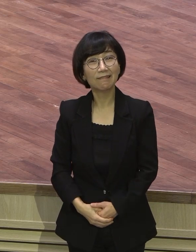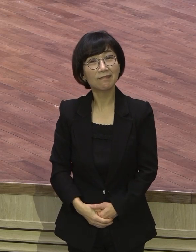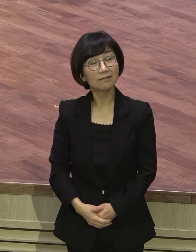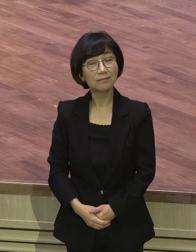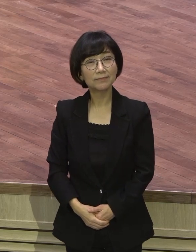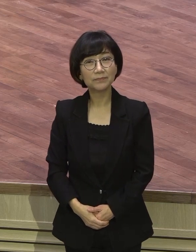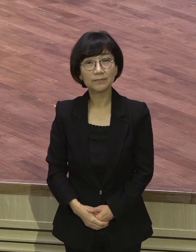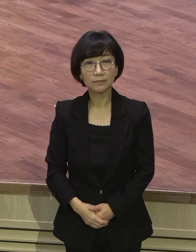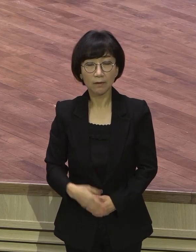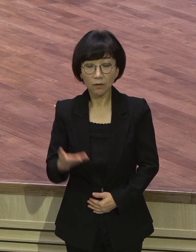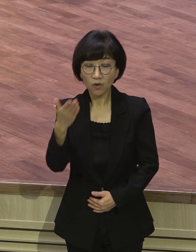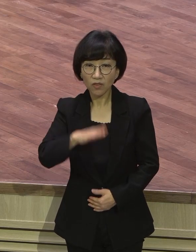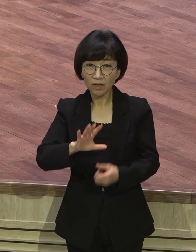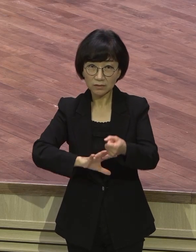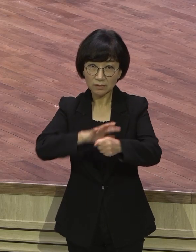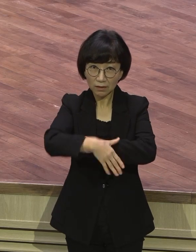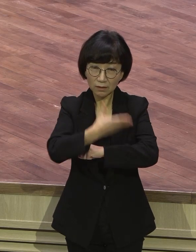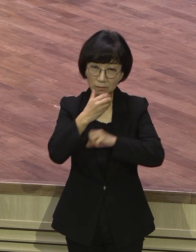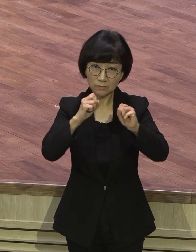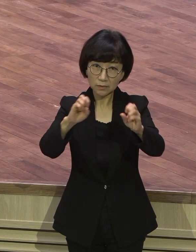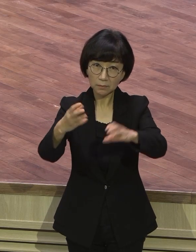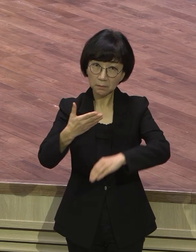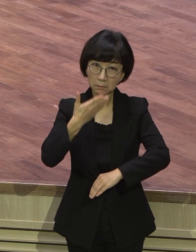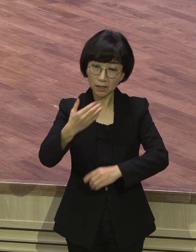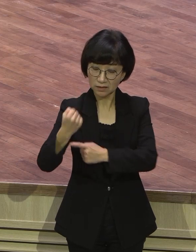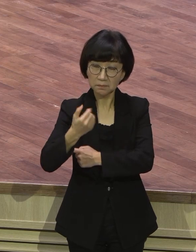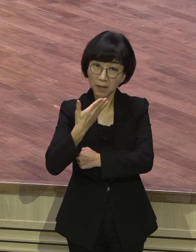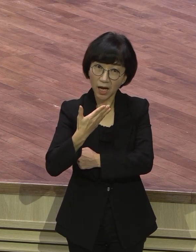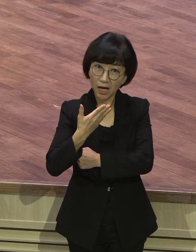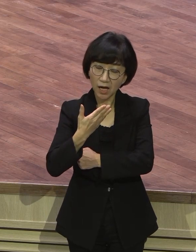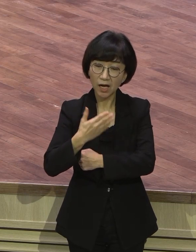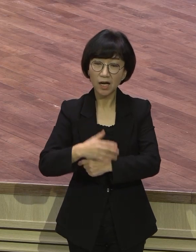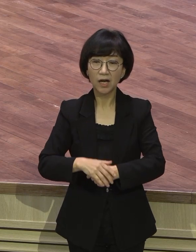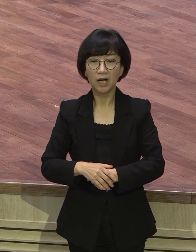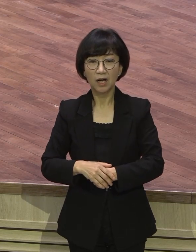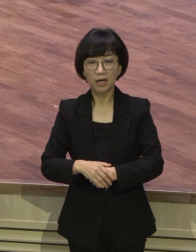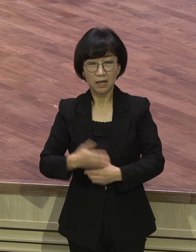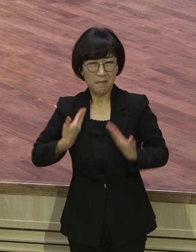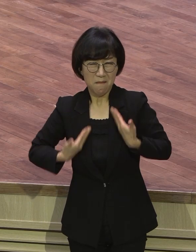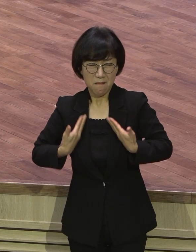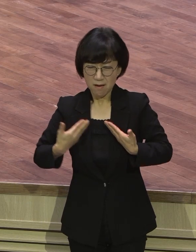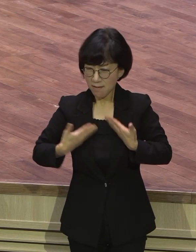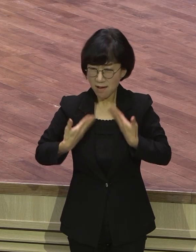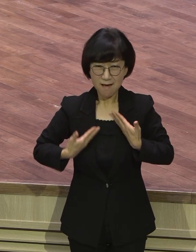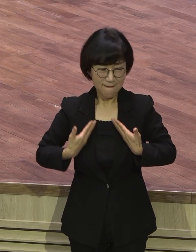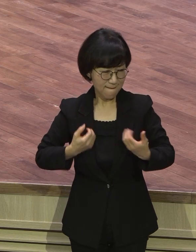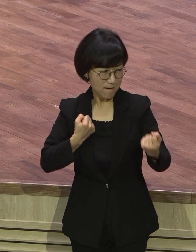그래가 세계보험 하겠어요 그래서 스케줄대로 살 수 있겠어요